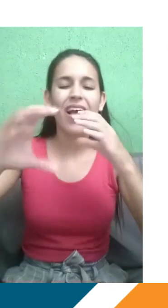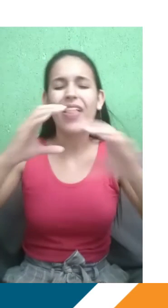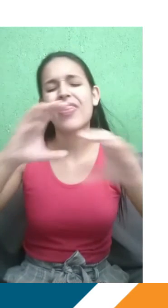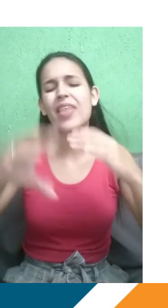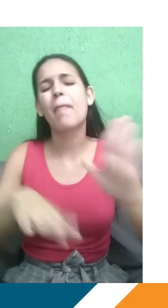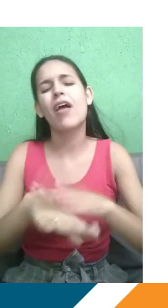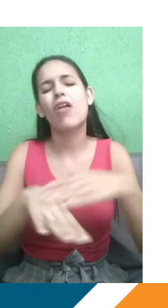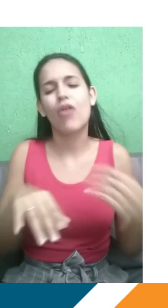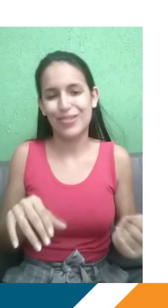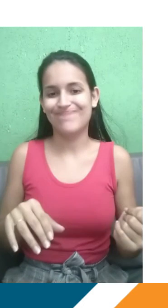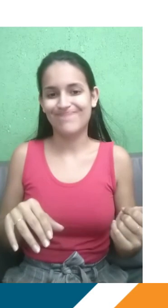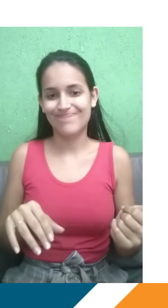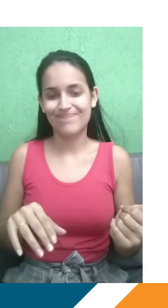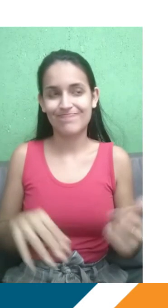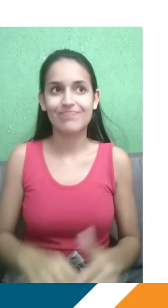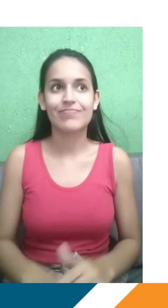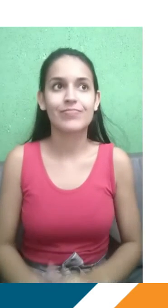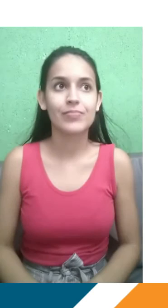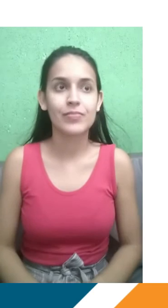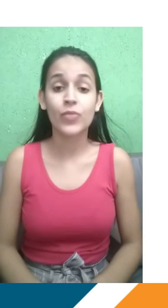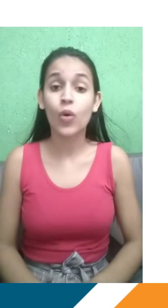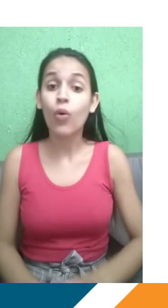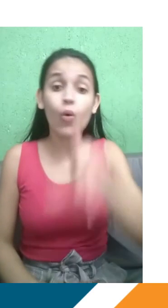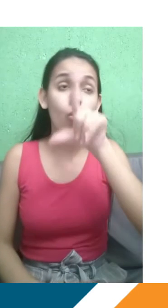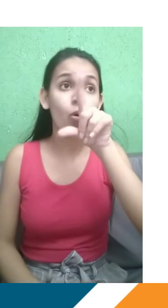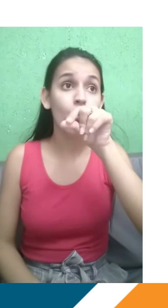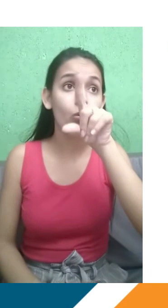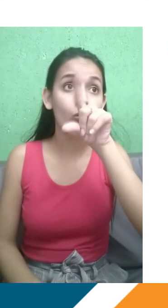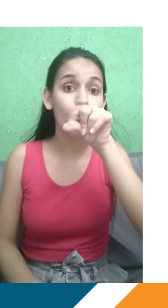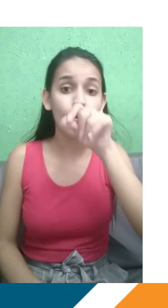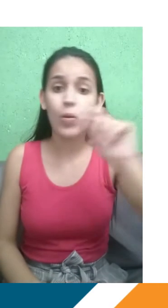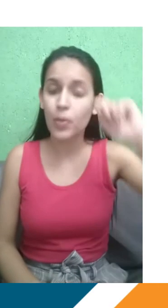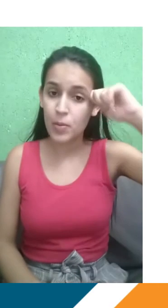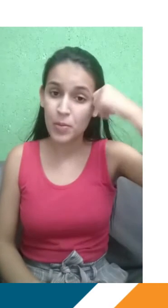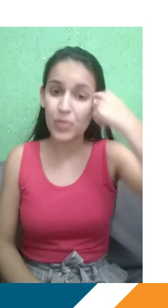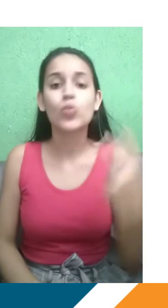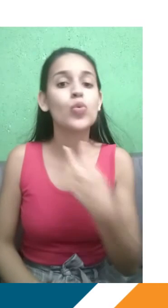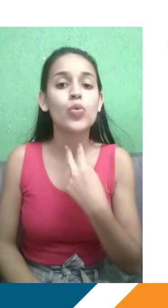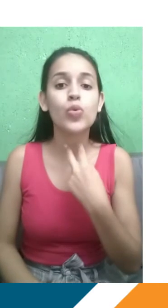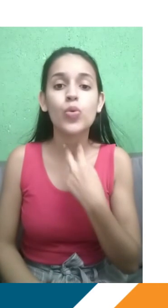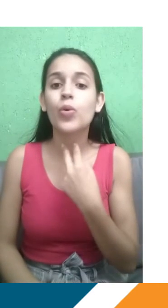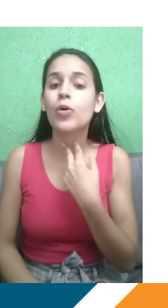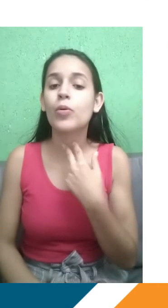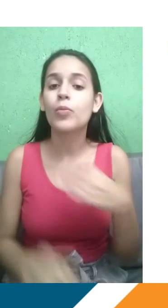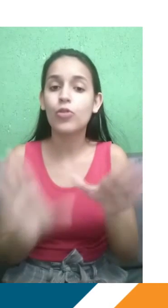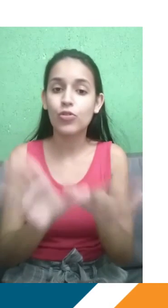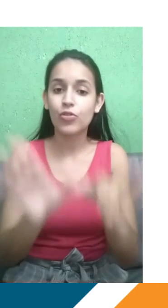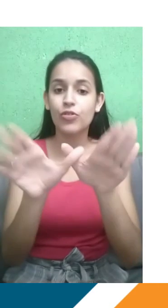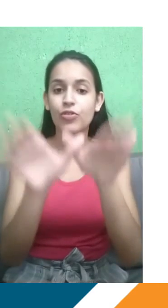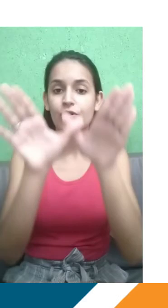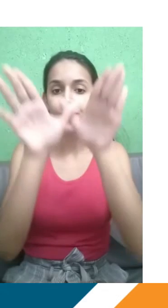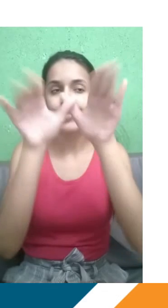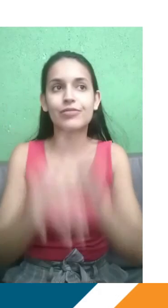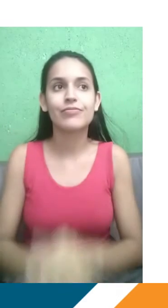da variedade regional, registradas pelos compositores de Assum Preto, resultam da aplicação de um